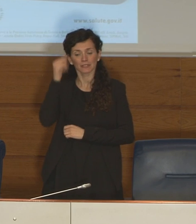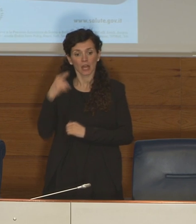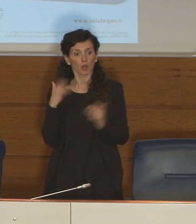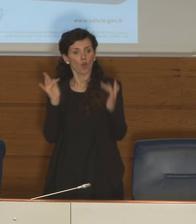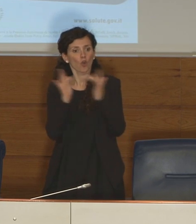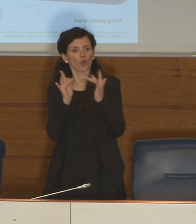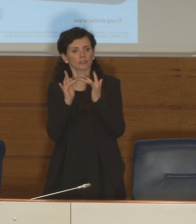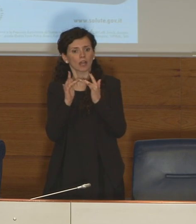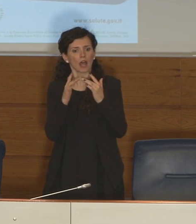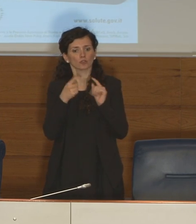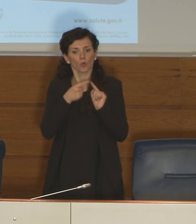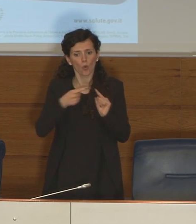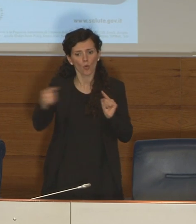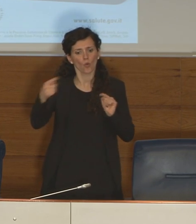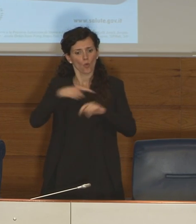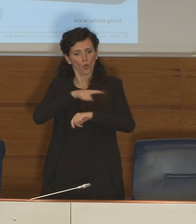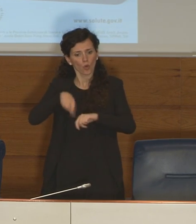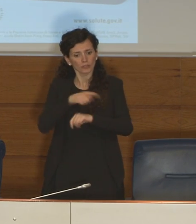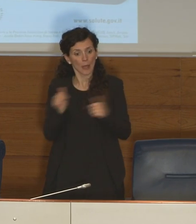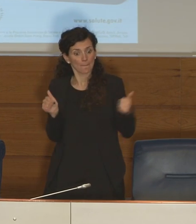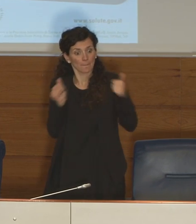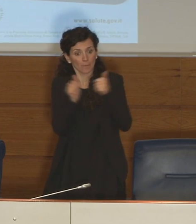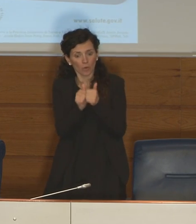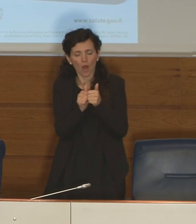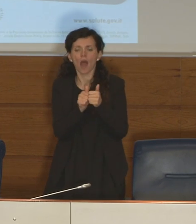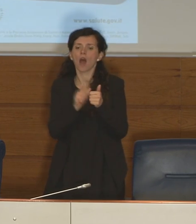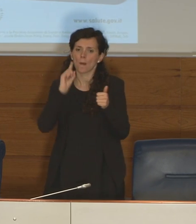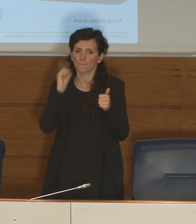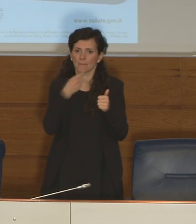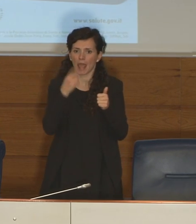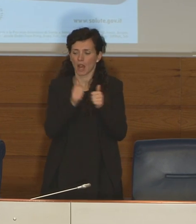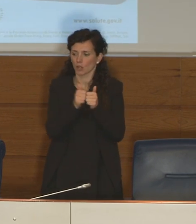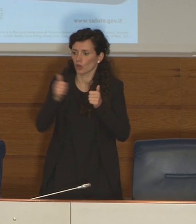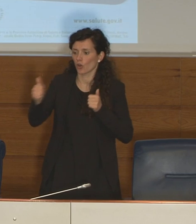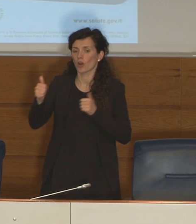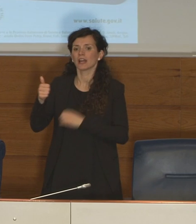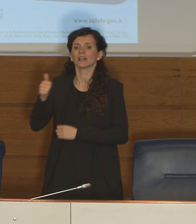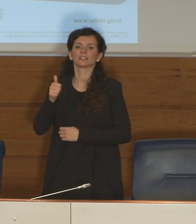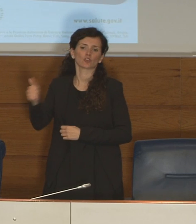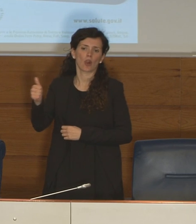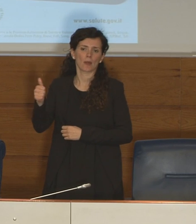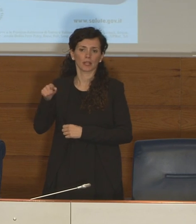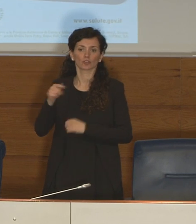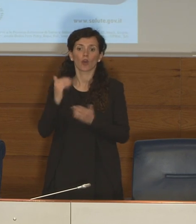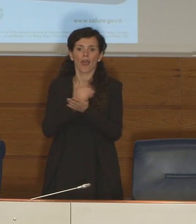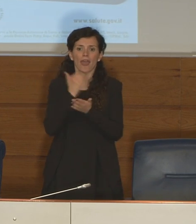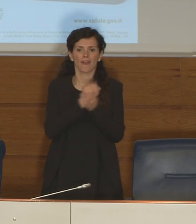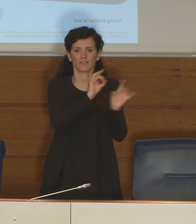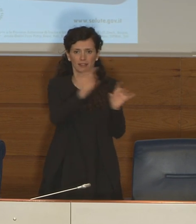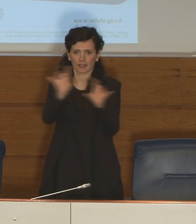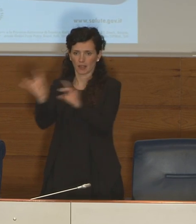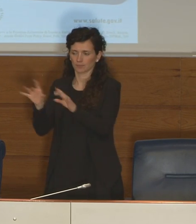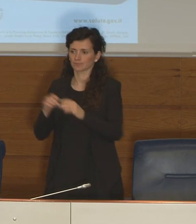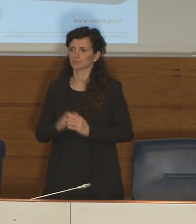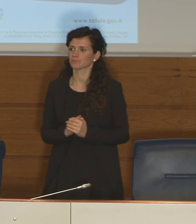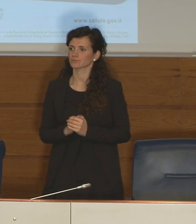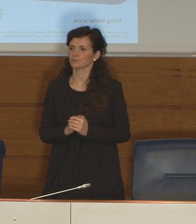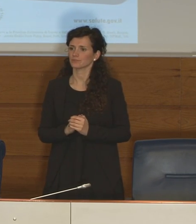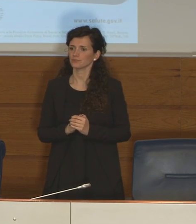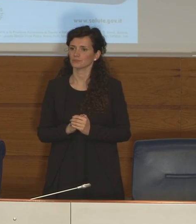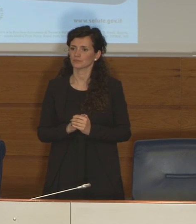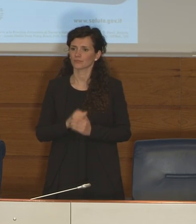mettere in una condizione di evitare di poterlo trasmettere ad altri altre